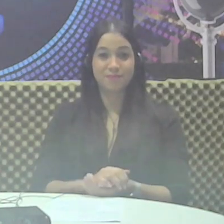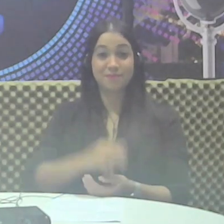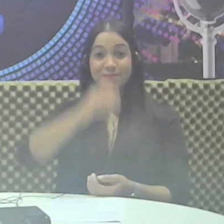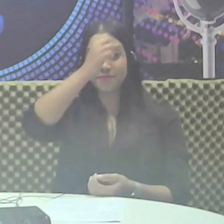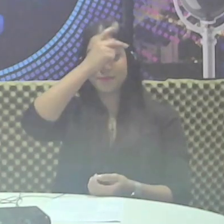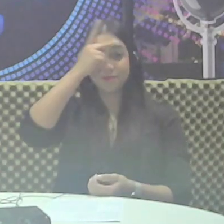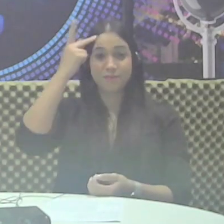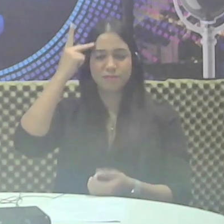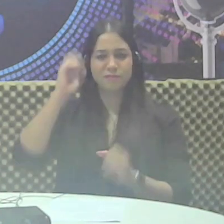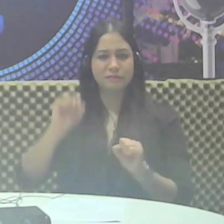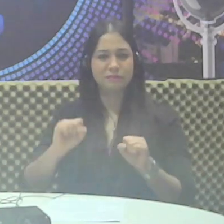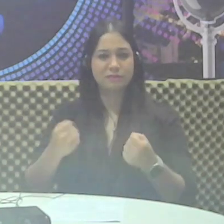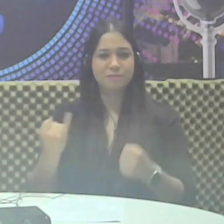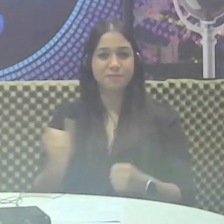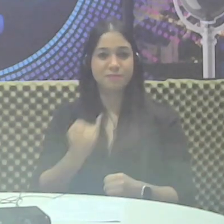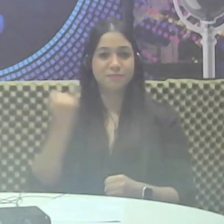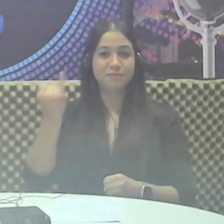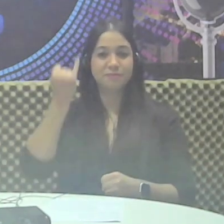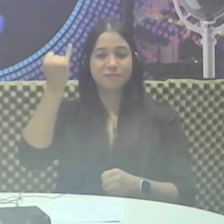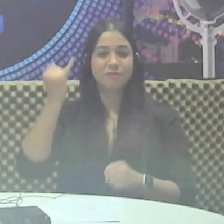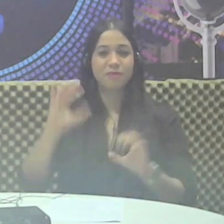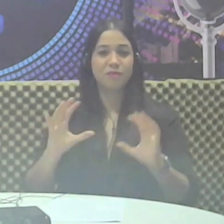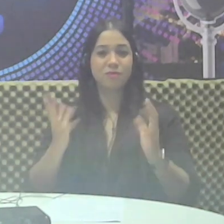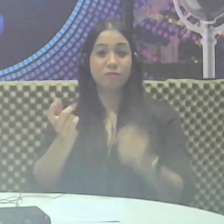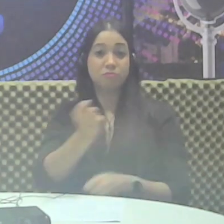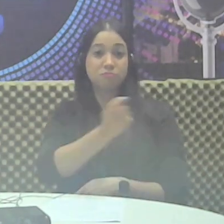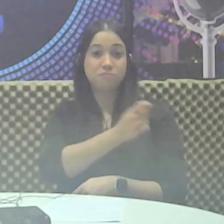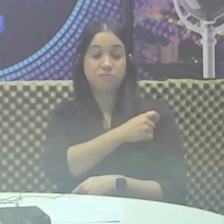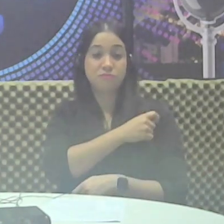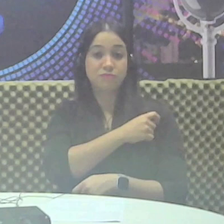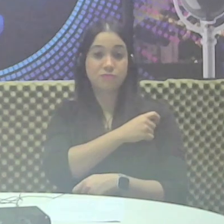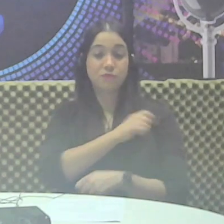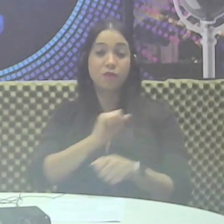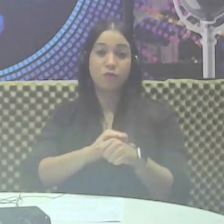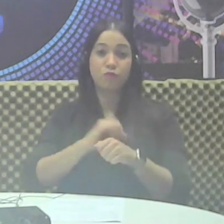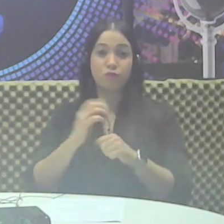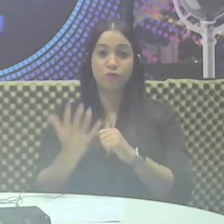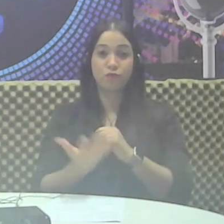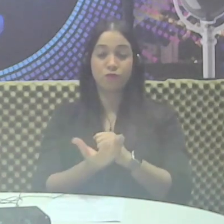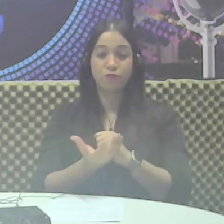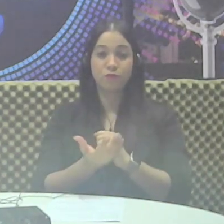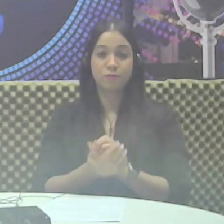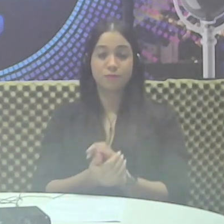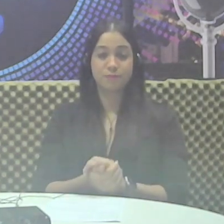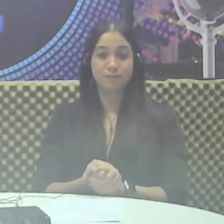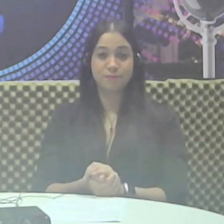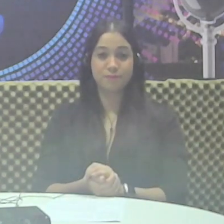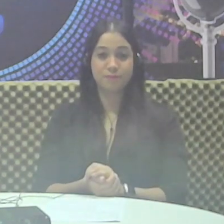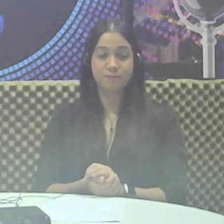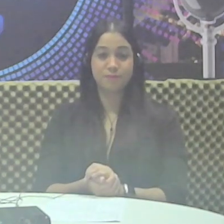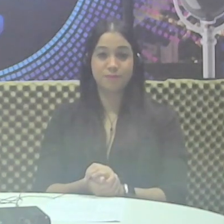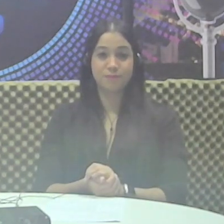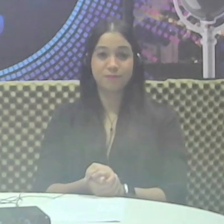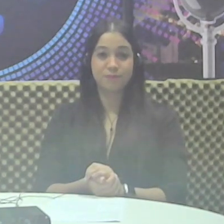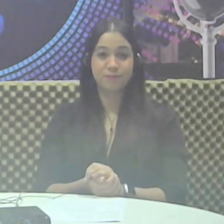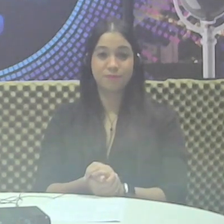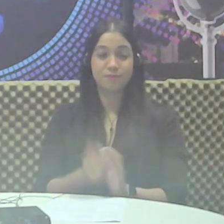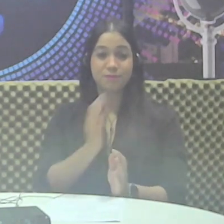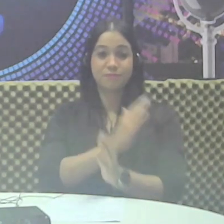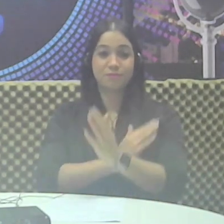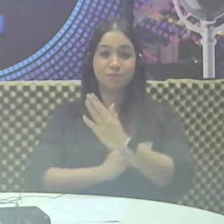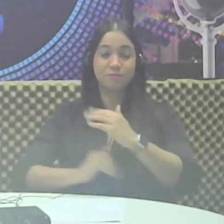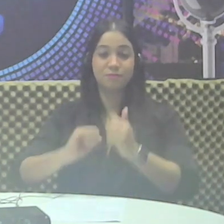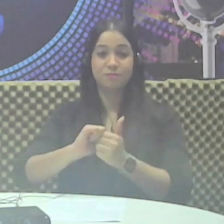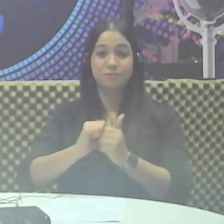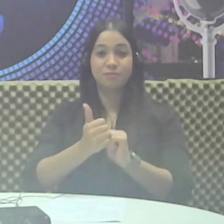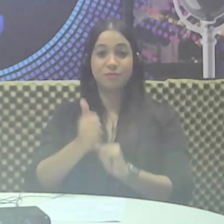Prefeitura reforça a importância da campanha de vacinação no combate à Covid-19. Para atletas da Prefeitura